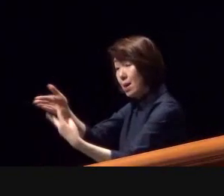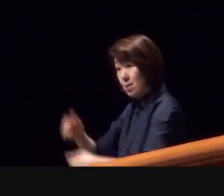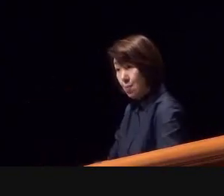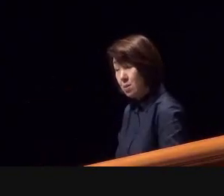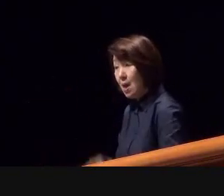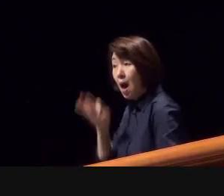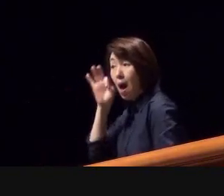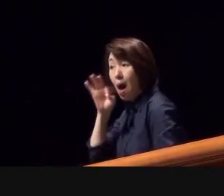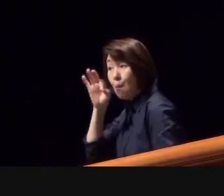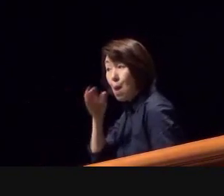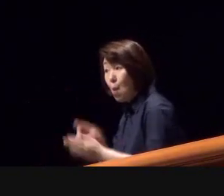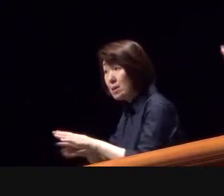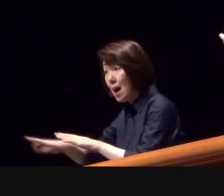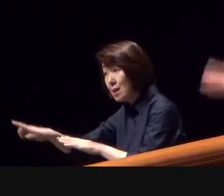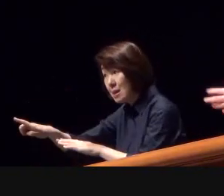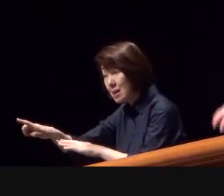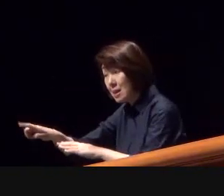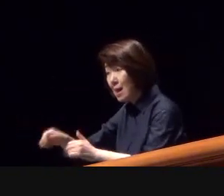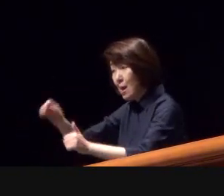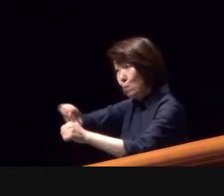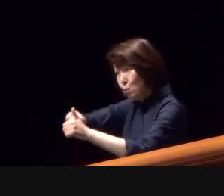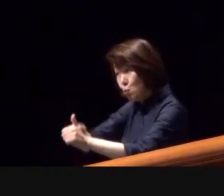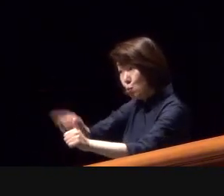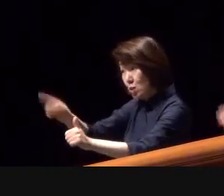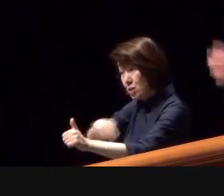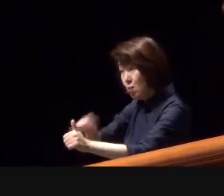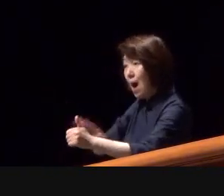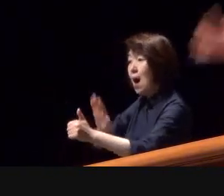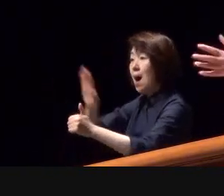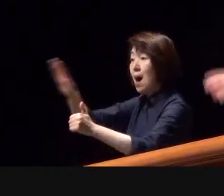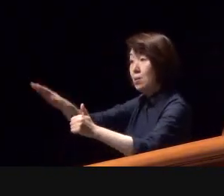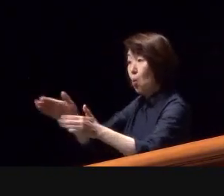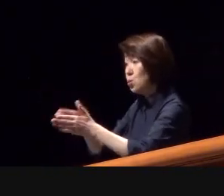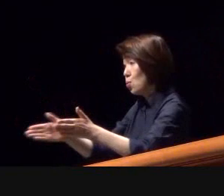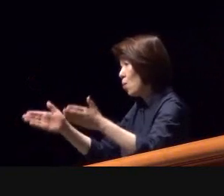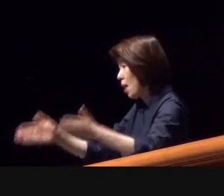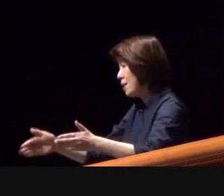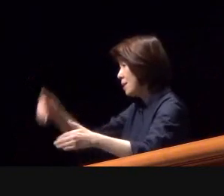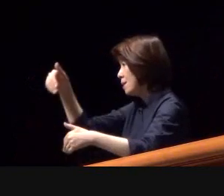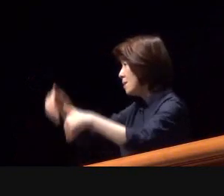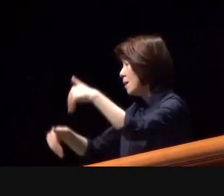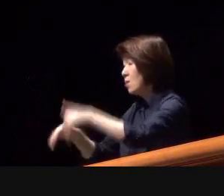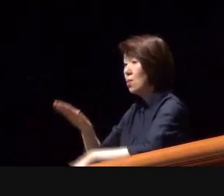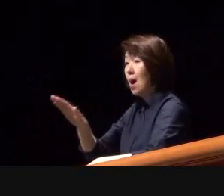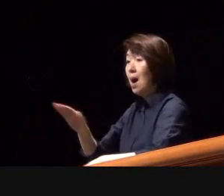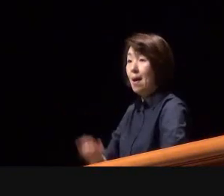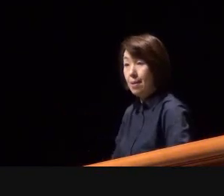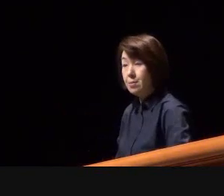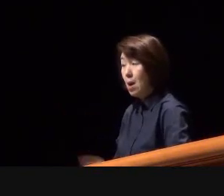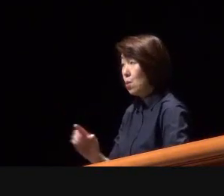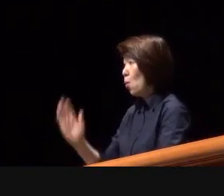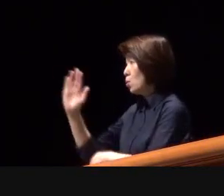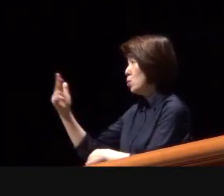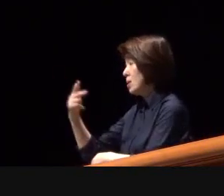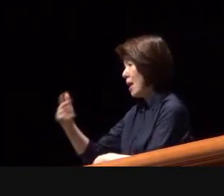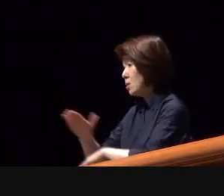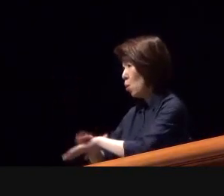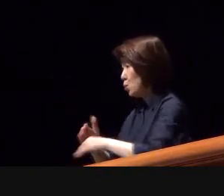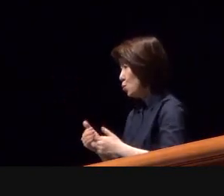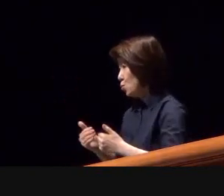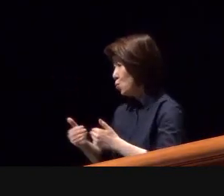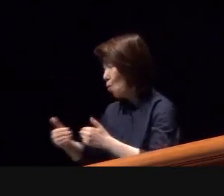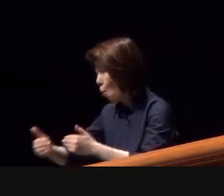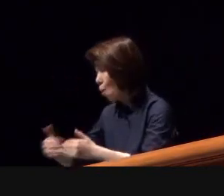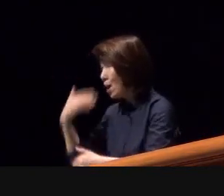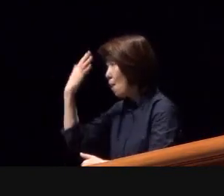に、そして無知は後です。その間で選挙がこういう政治手法にま